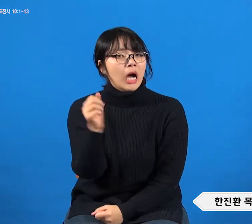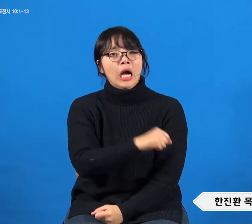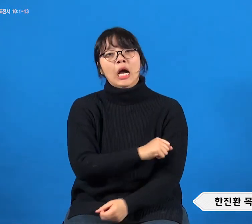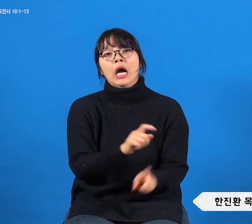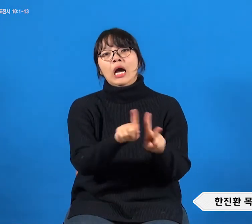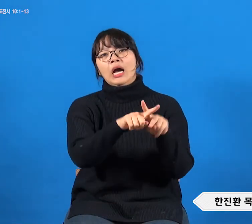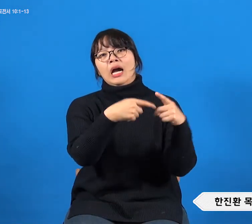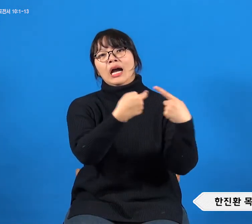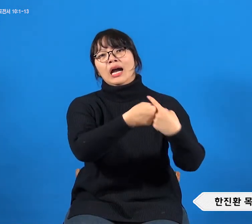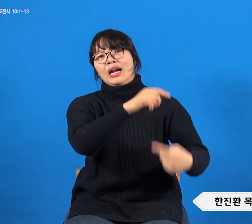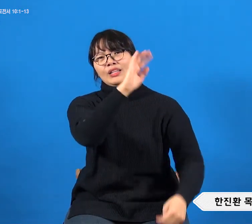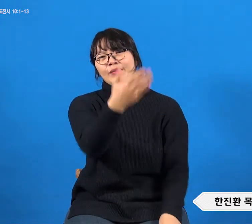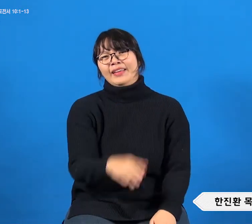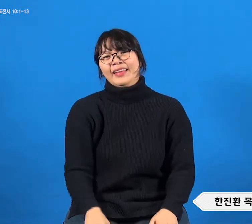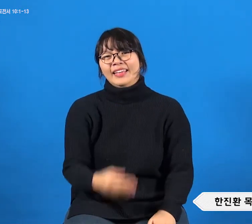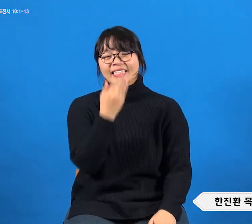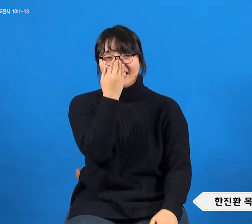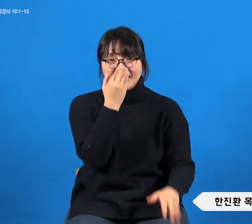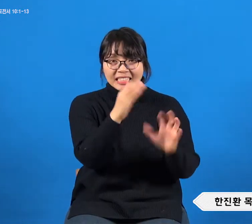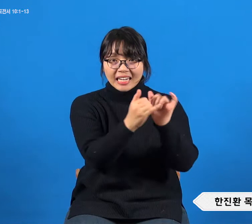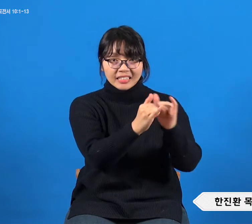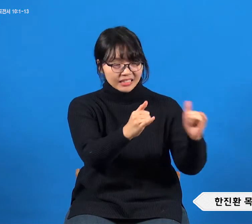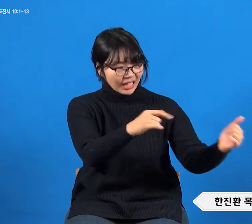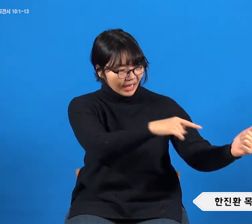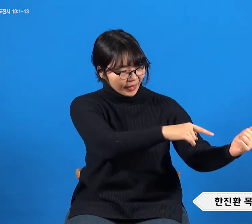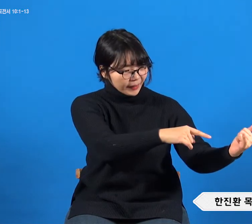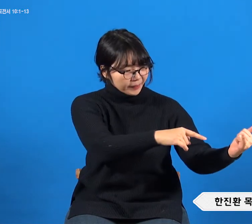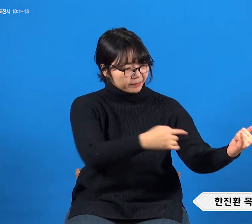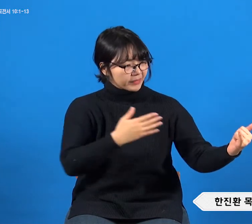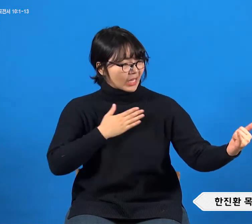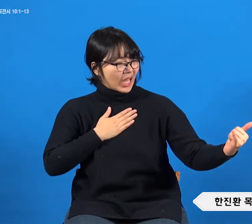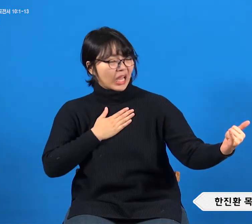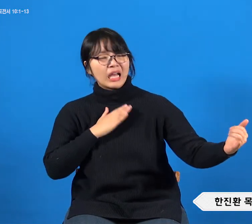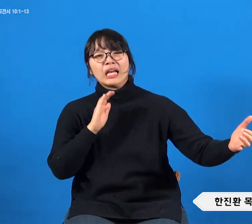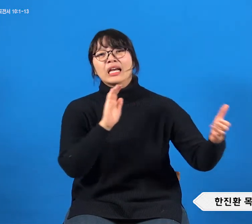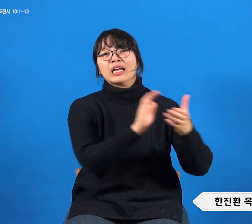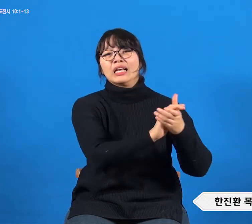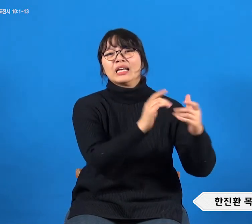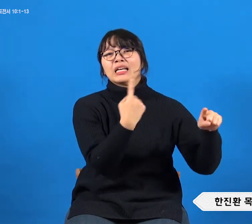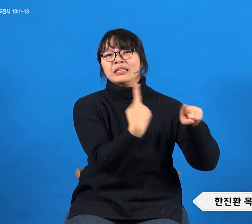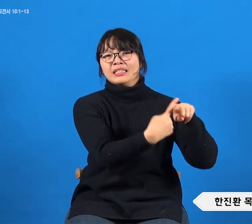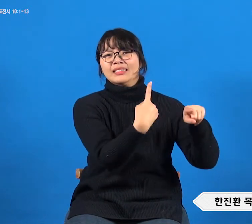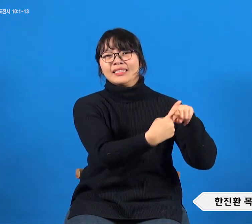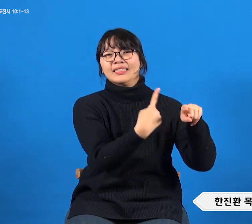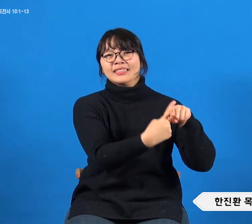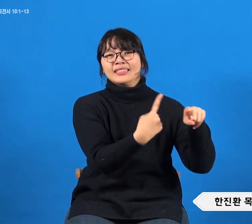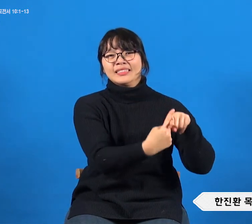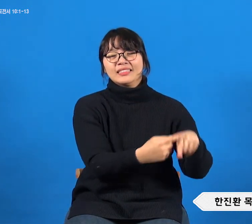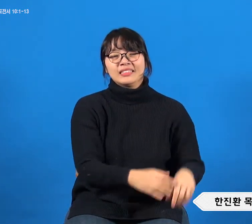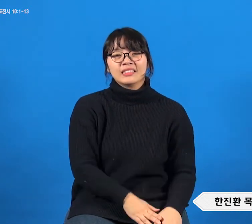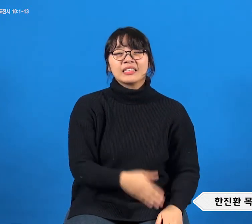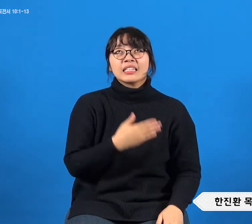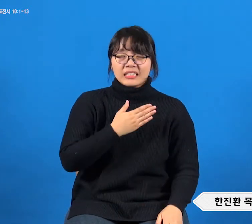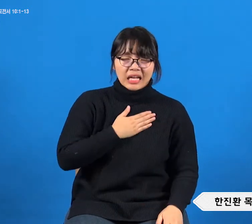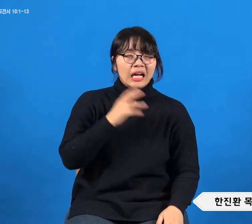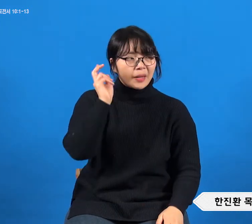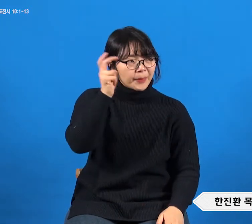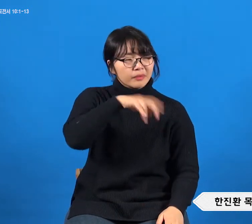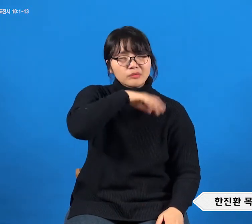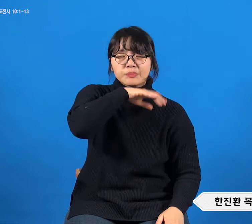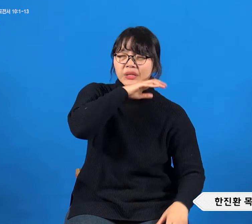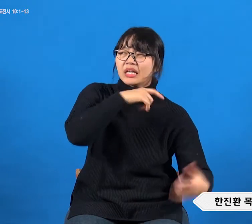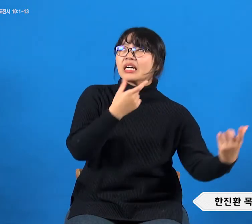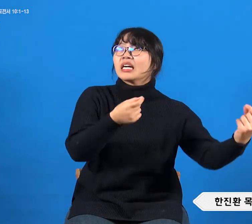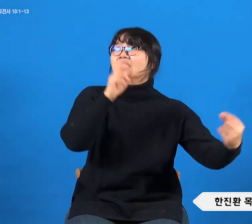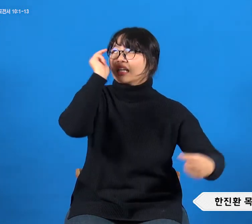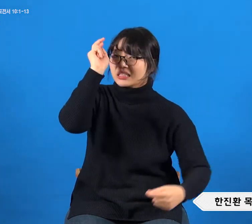나도 그 사람들하고 조금도 다를 바가 없다는 것을 깨닫게 됩니다. 불평과 원망을 쏟아내고 있는 그